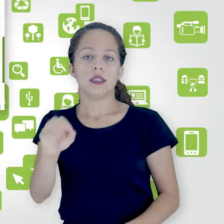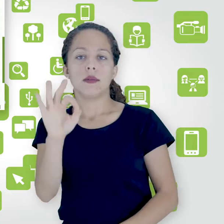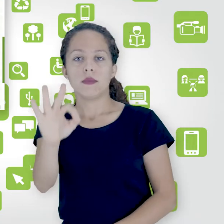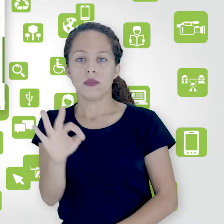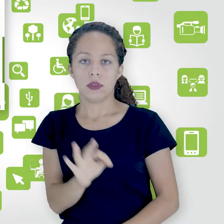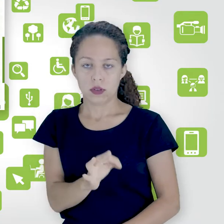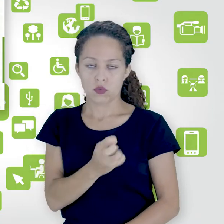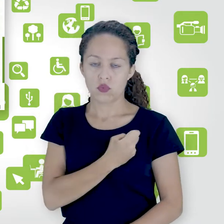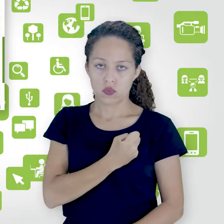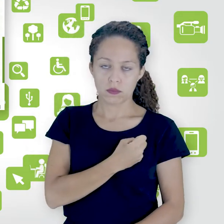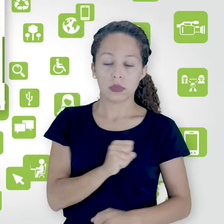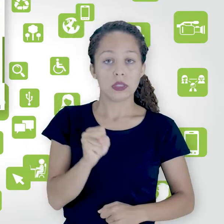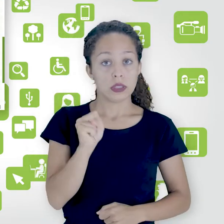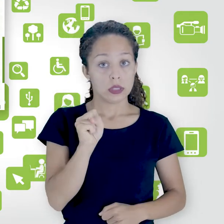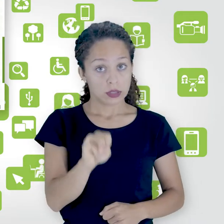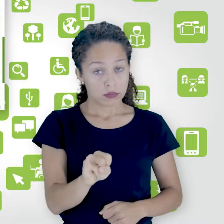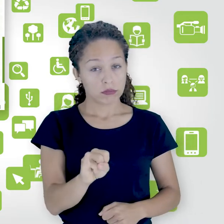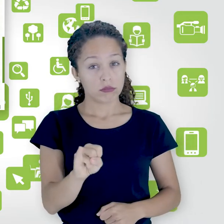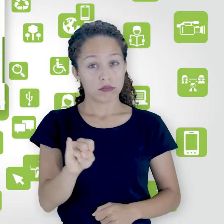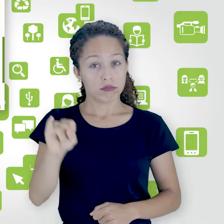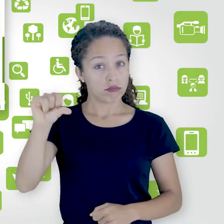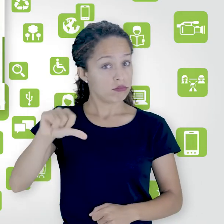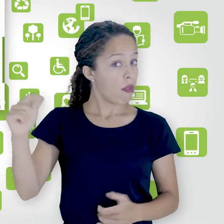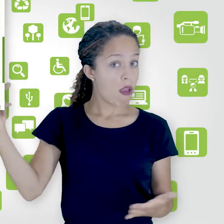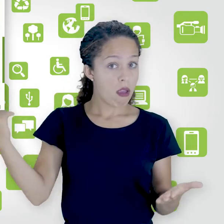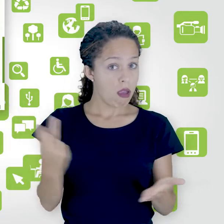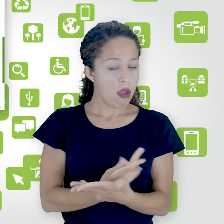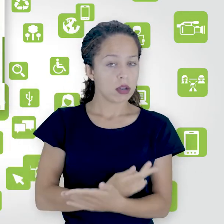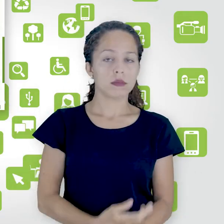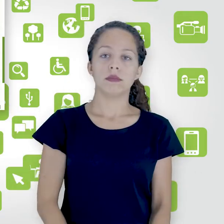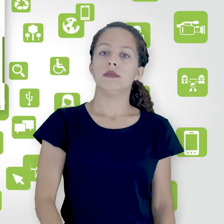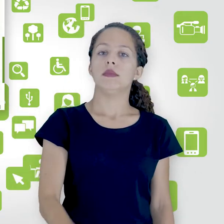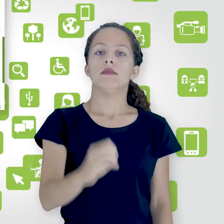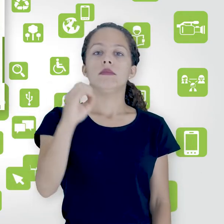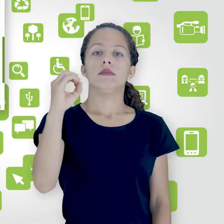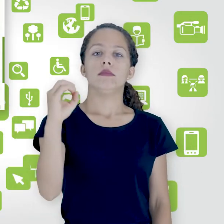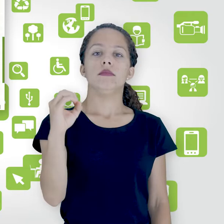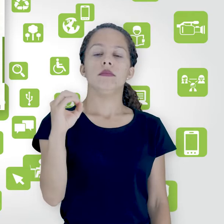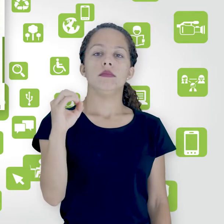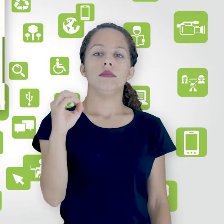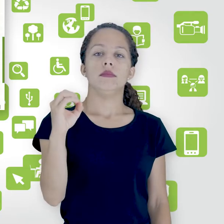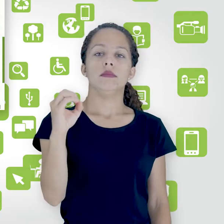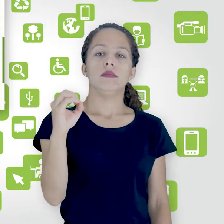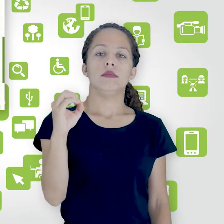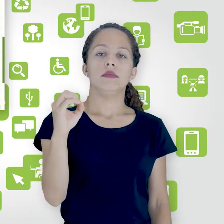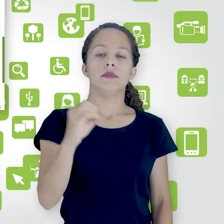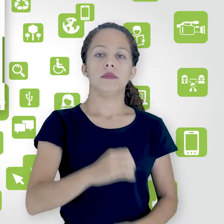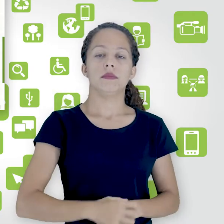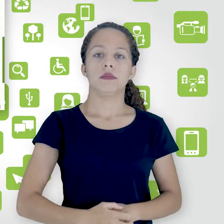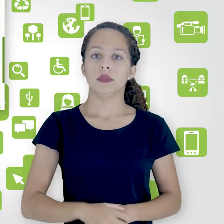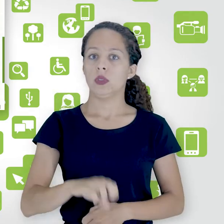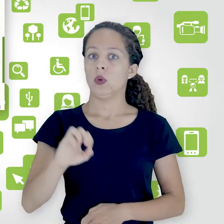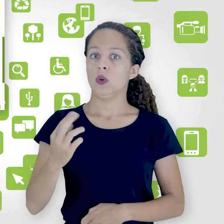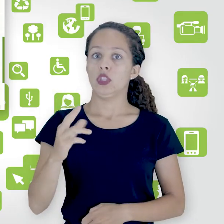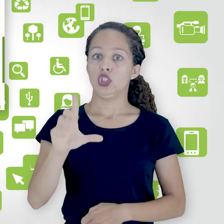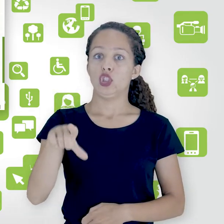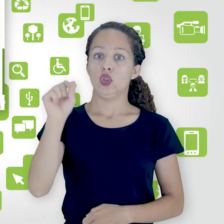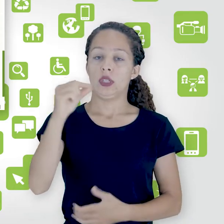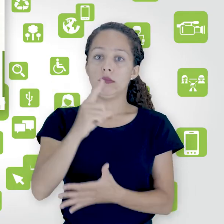dessa questão. Caso a resposta seja errada, você pode deixar como nenhum. Caso você tenha escolhido